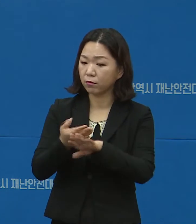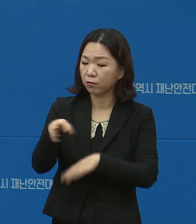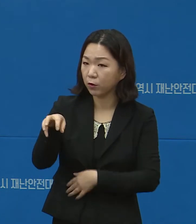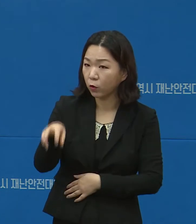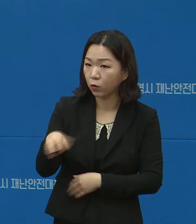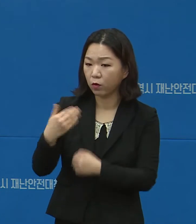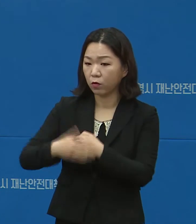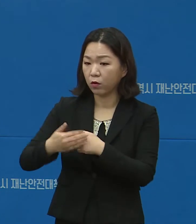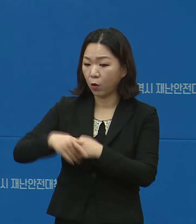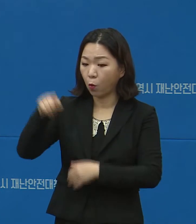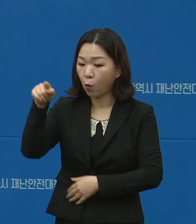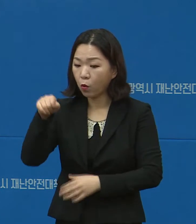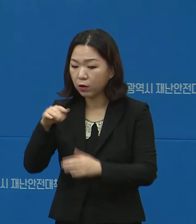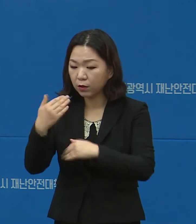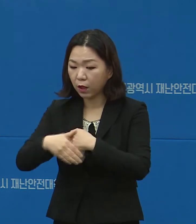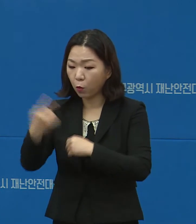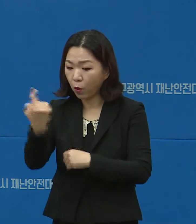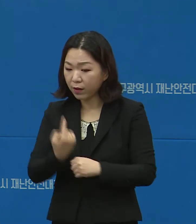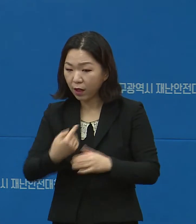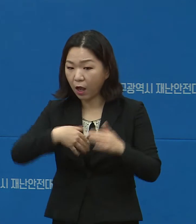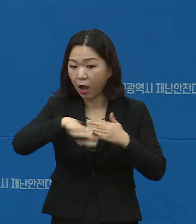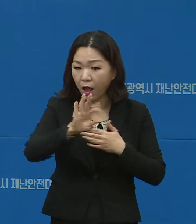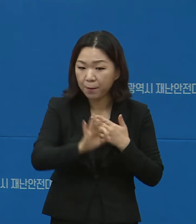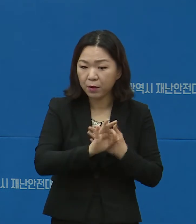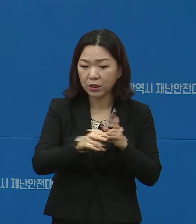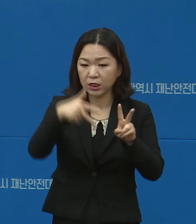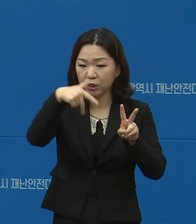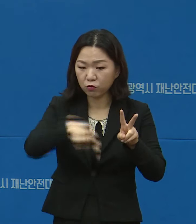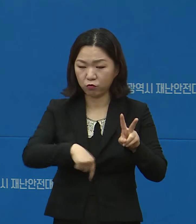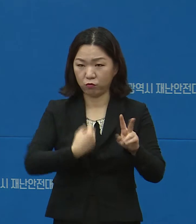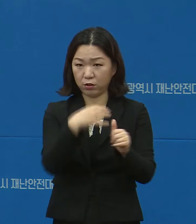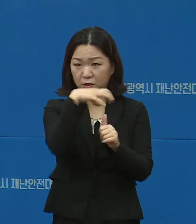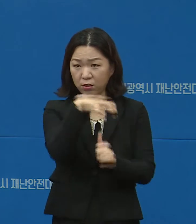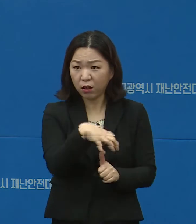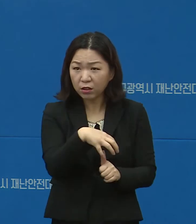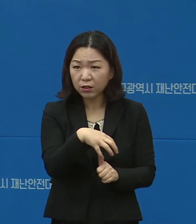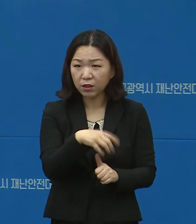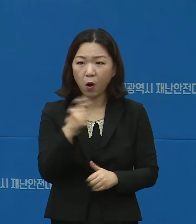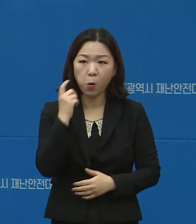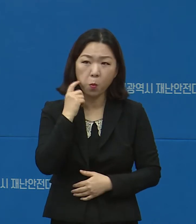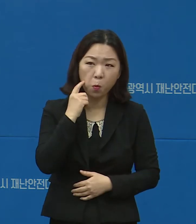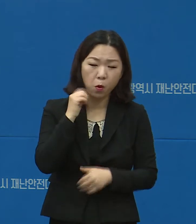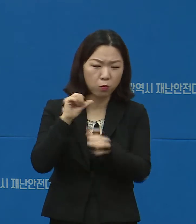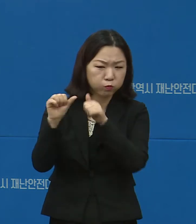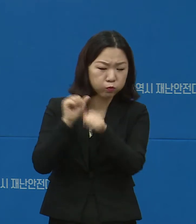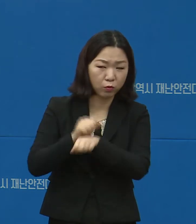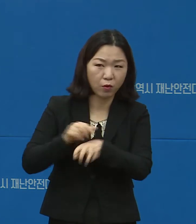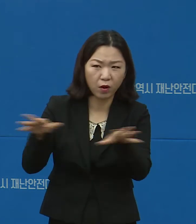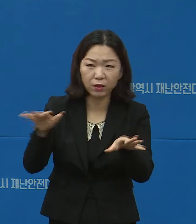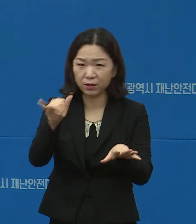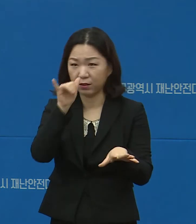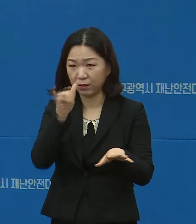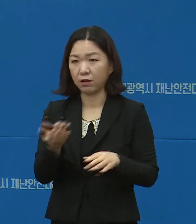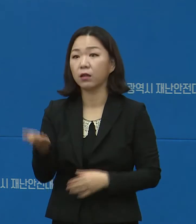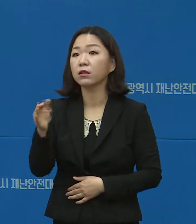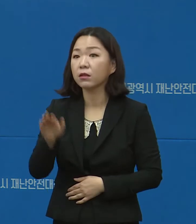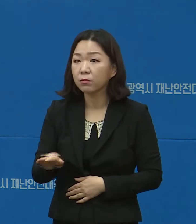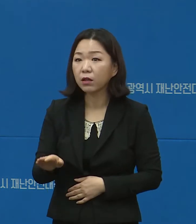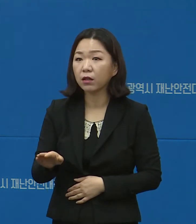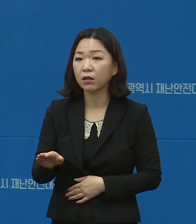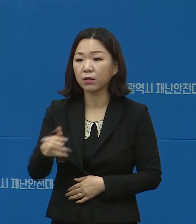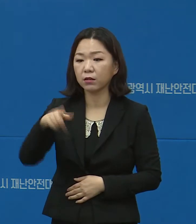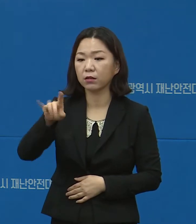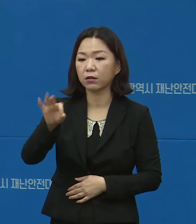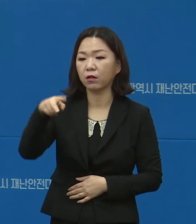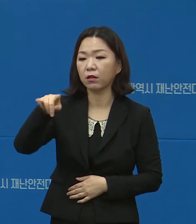대구에 다녀오면 2주간 자가격리를 해야 된다는 등의 유언비어들이 난무하고 있습니다. 하지만